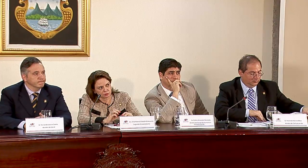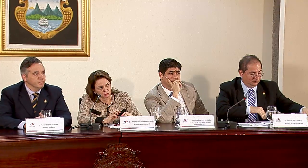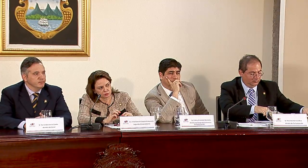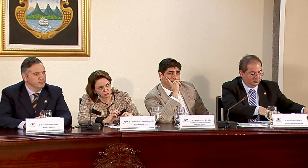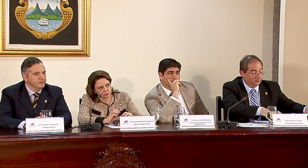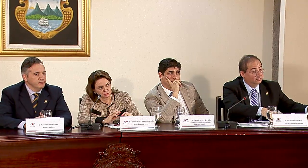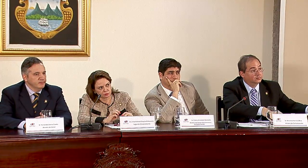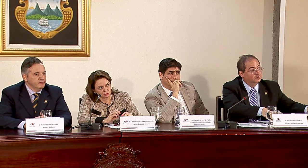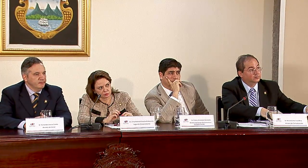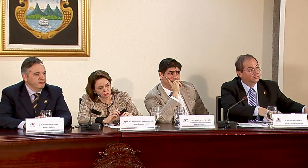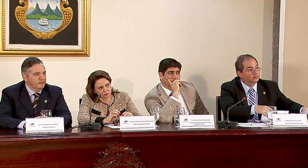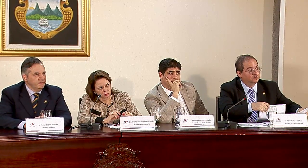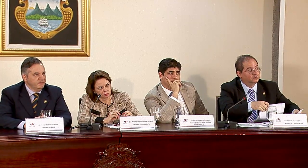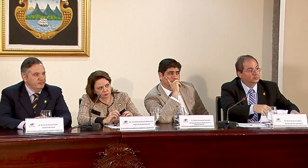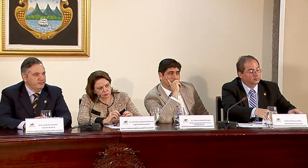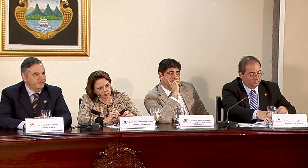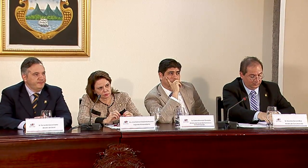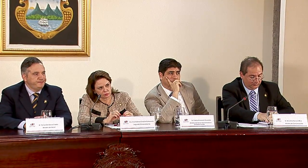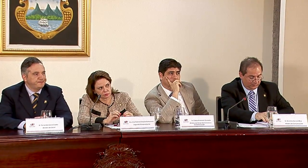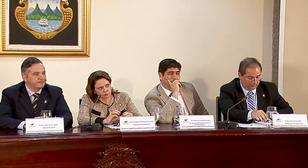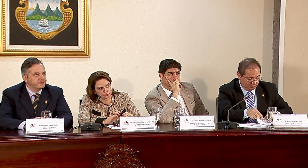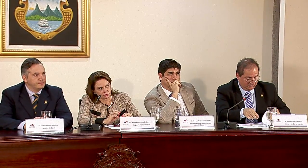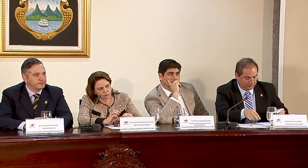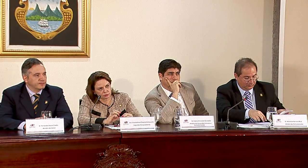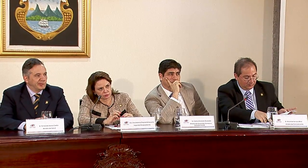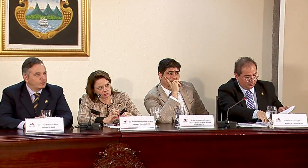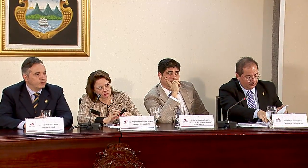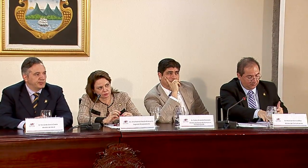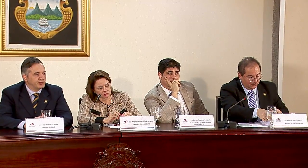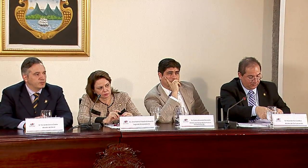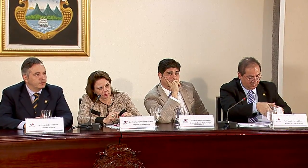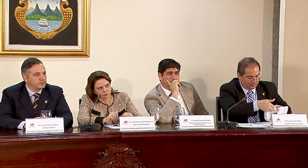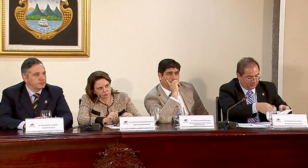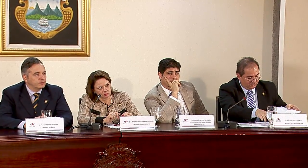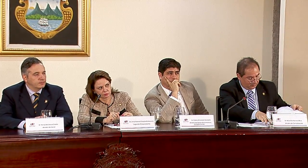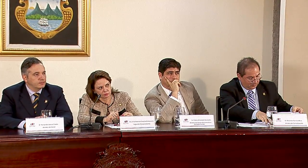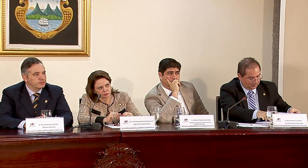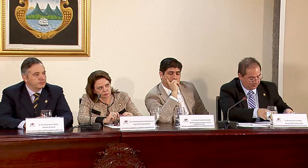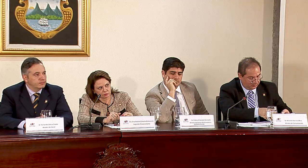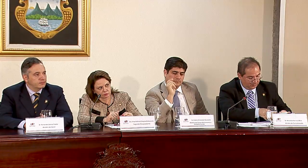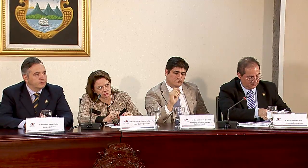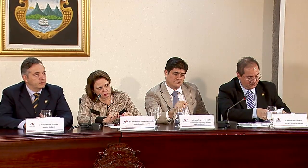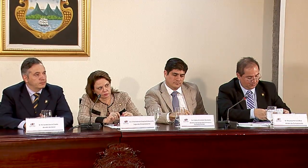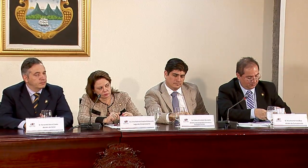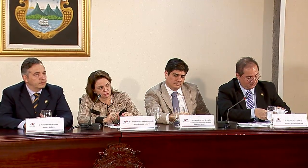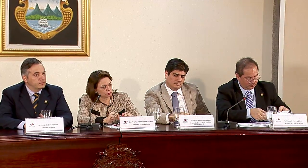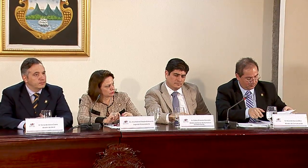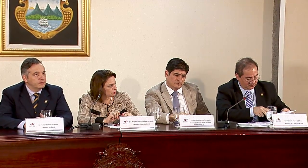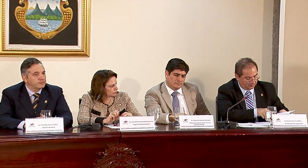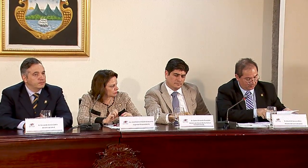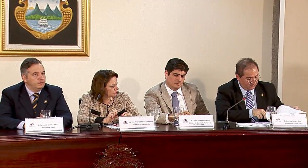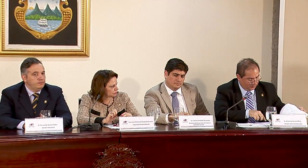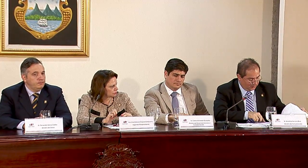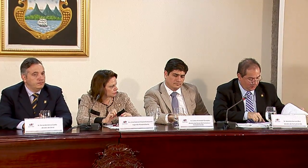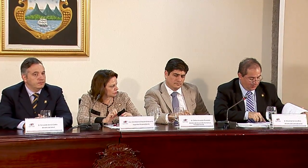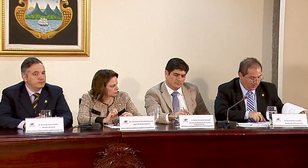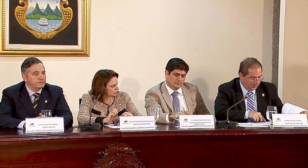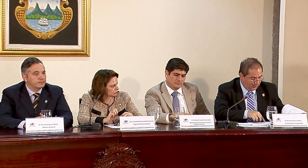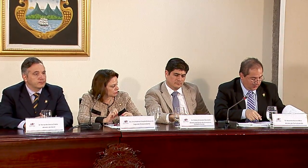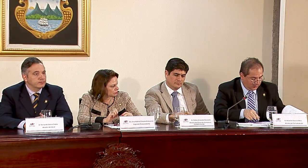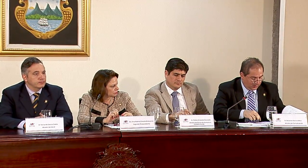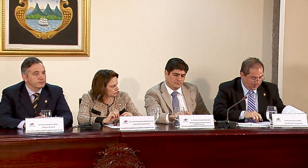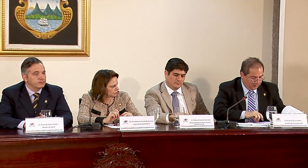% que peor. ¿Cómo se toman ustedes esa comparación y si consideran que efectivamente estamos igual que con el gobierno